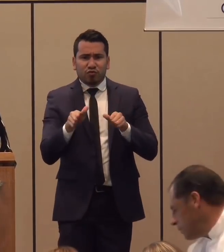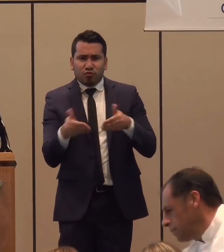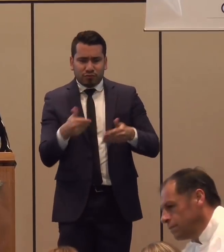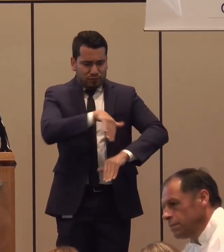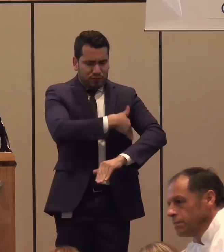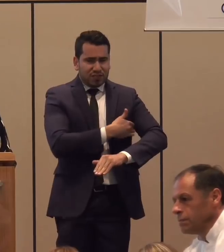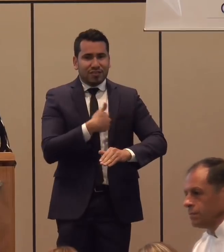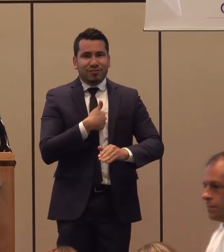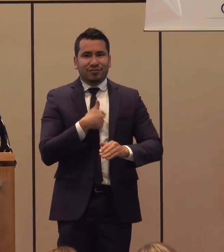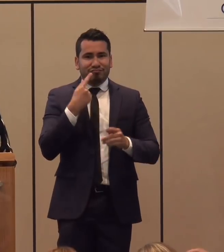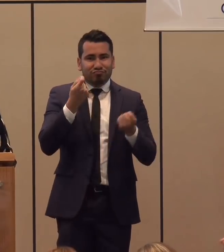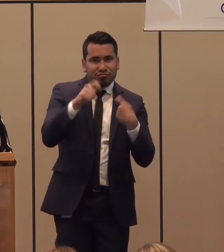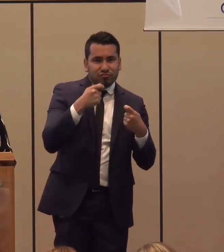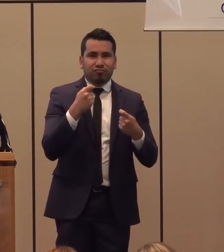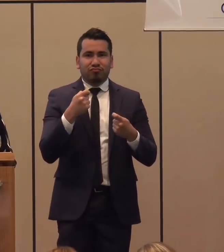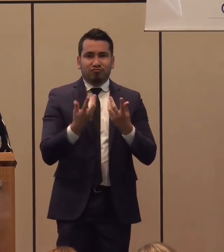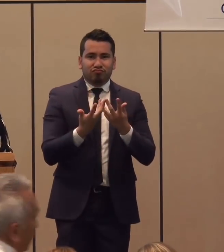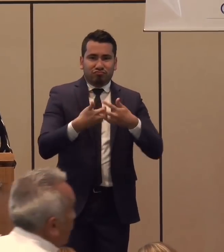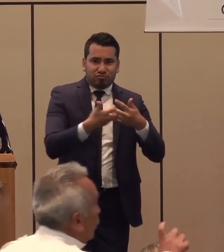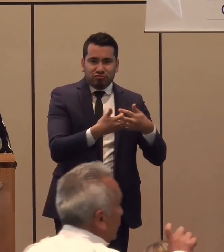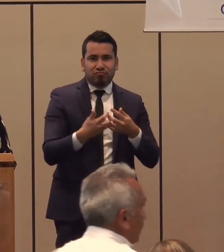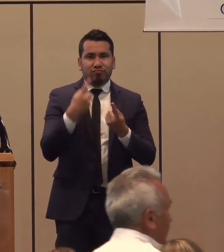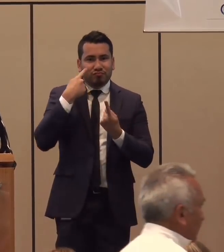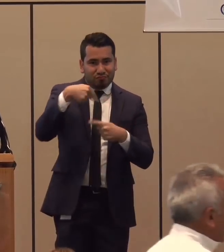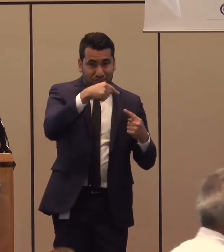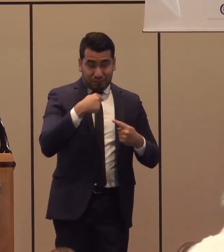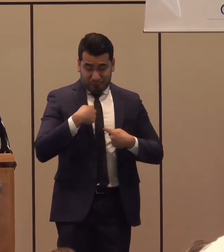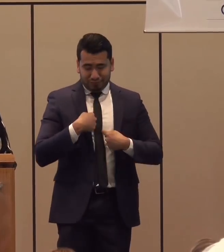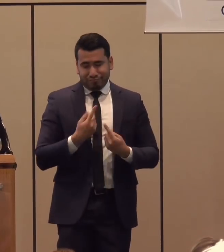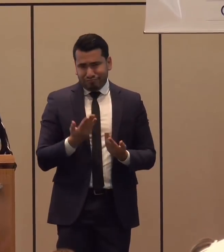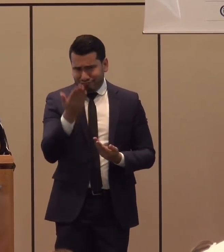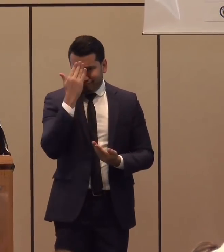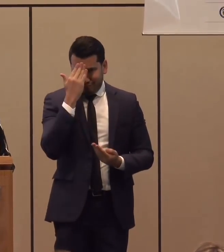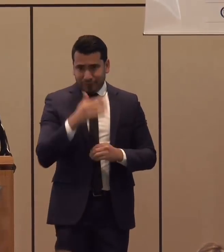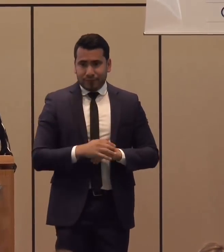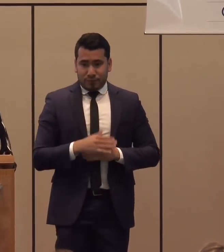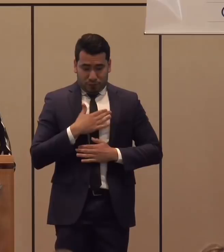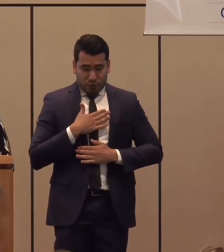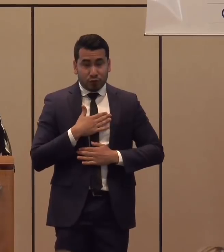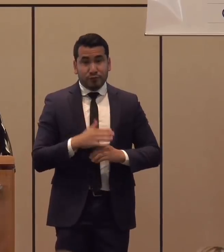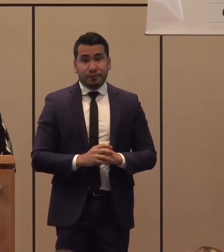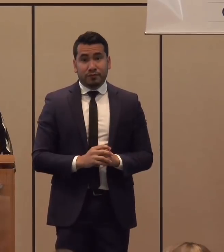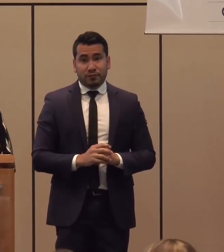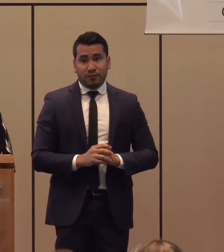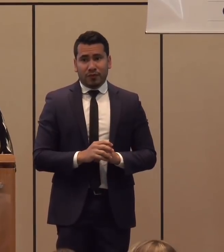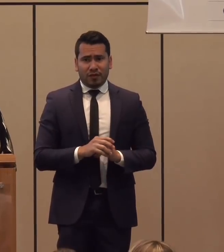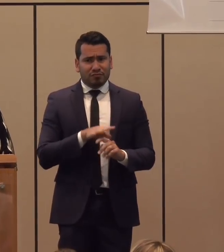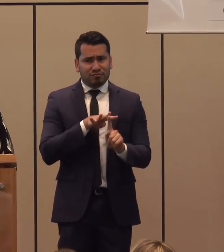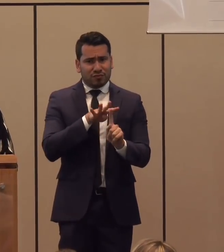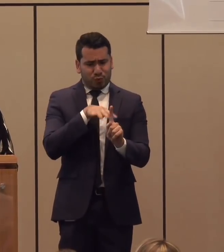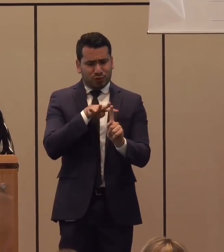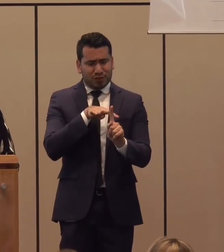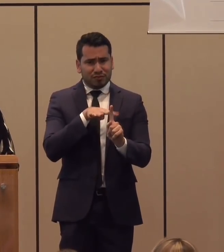comercio industria y turismo yo pues como ustedes saben creo que no he cumplido cuatro meses en